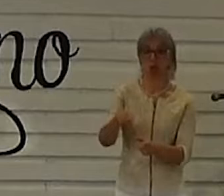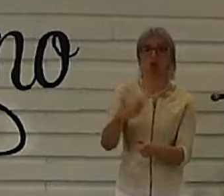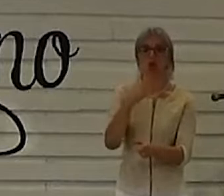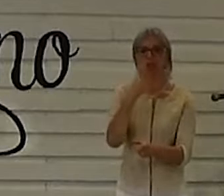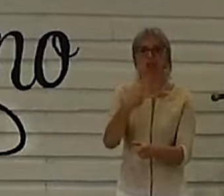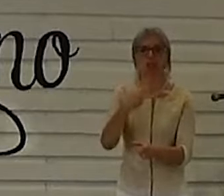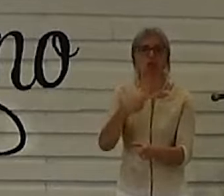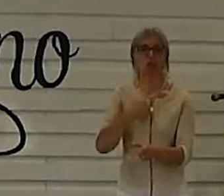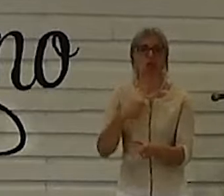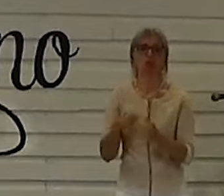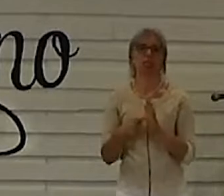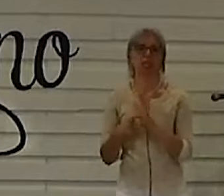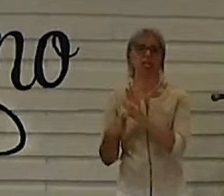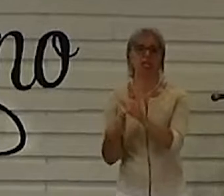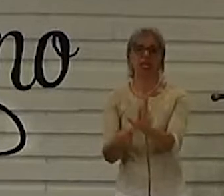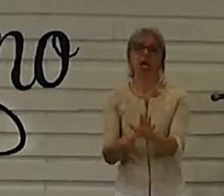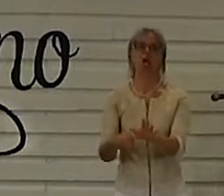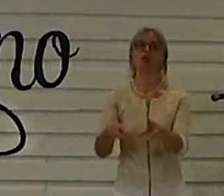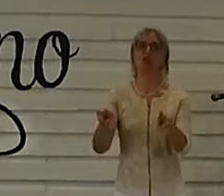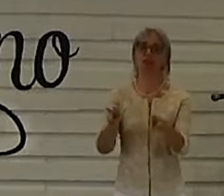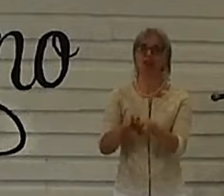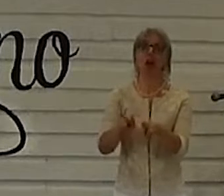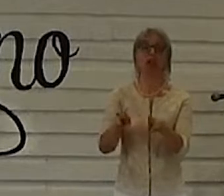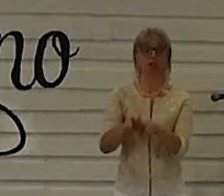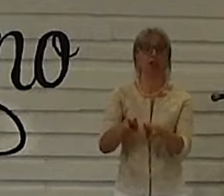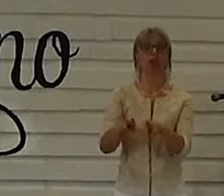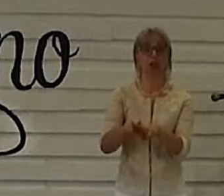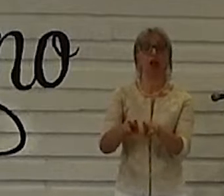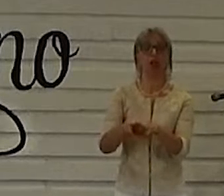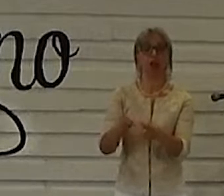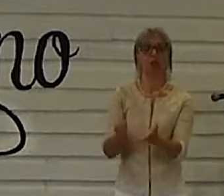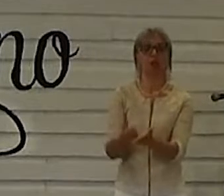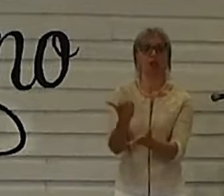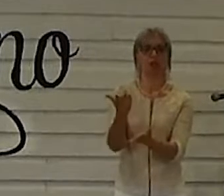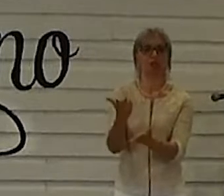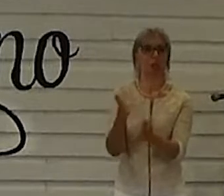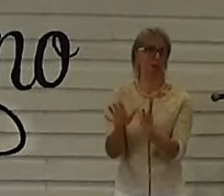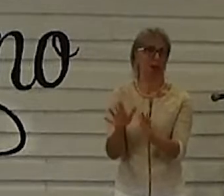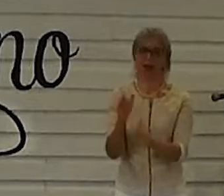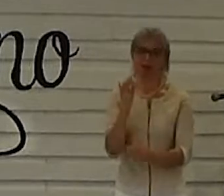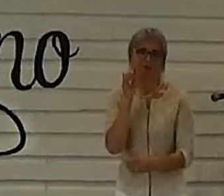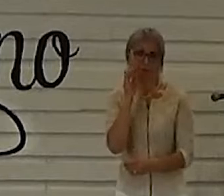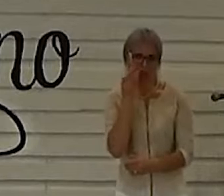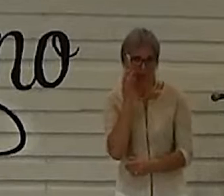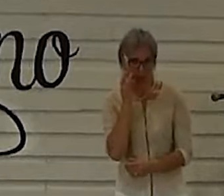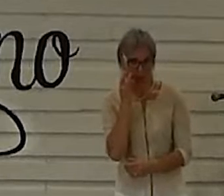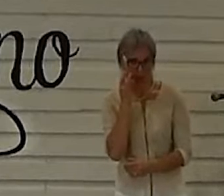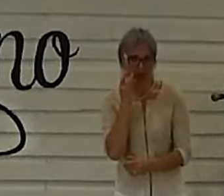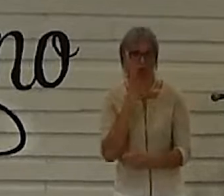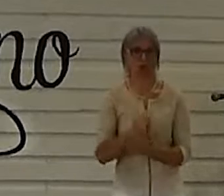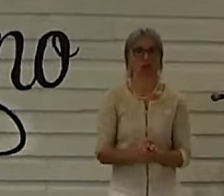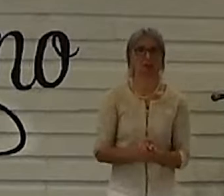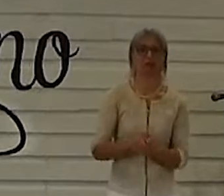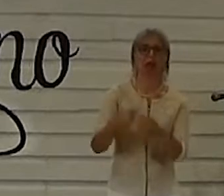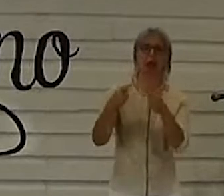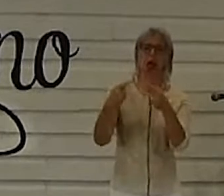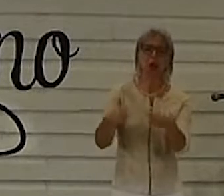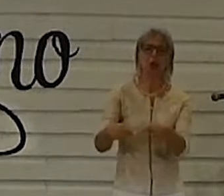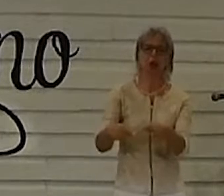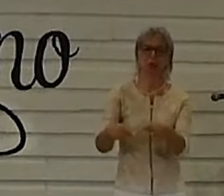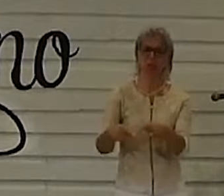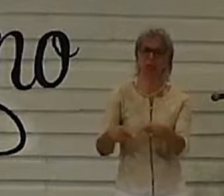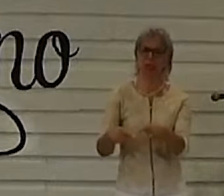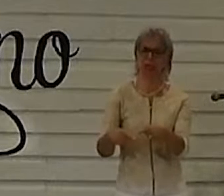Dichiarano di essere fratelli. E questi continuano a fare la vita che